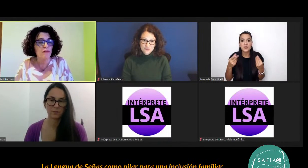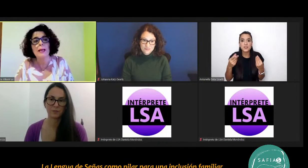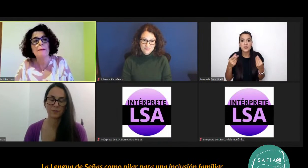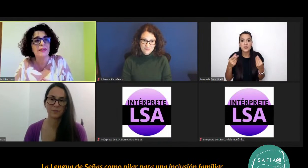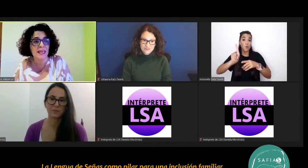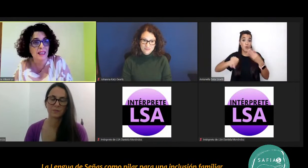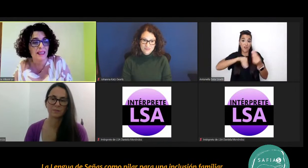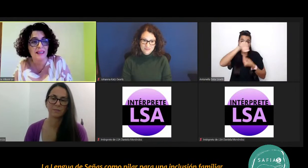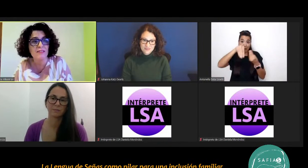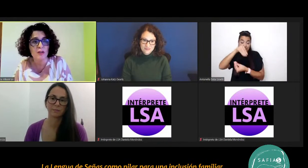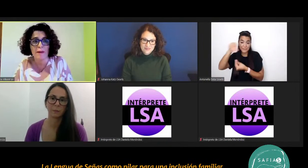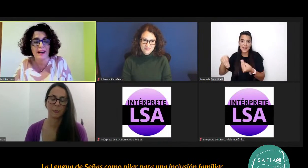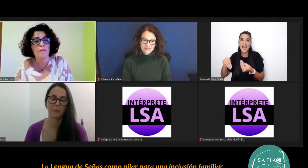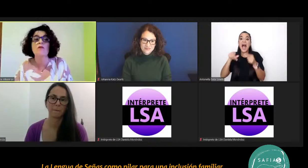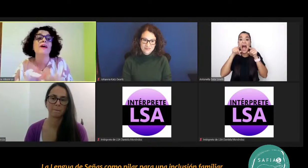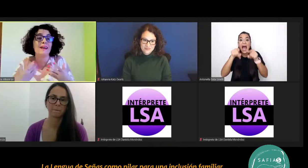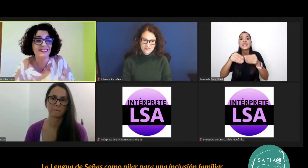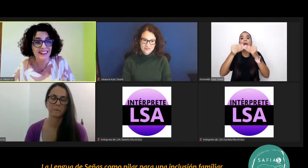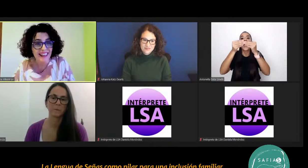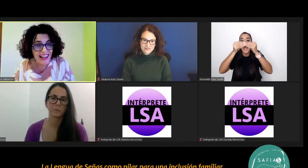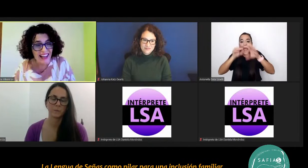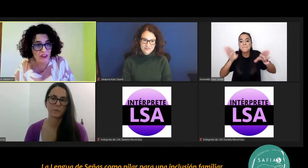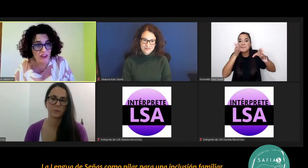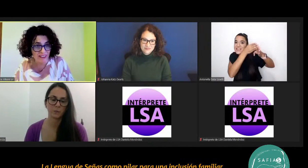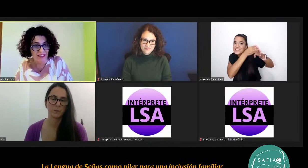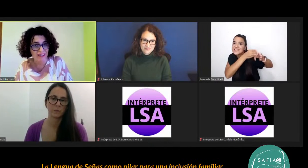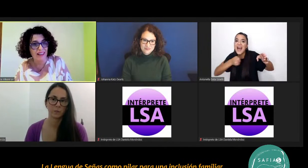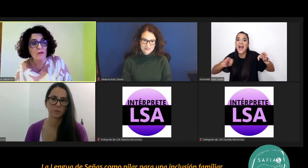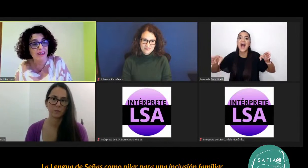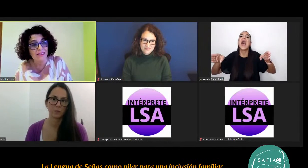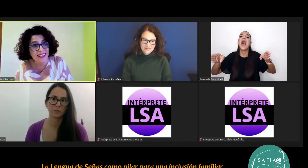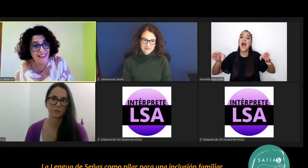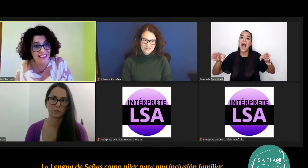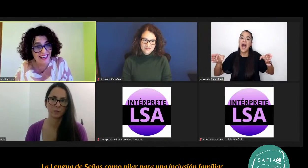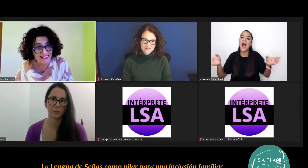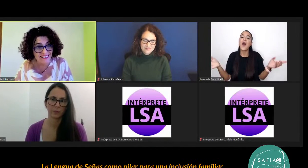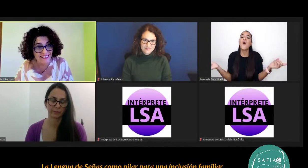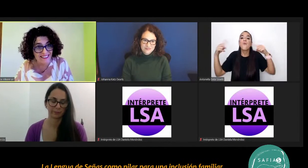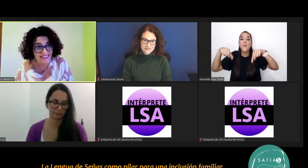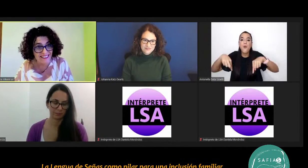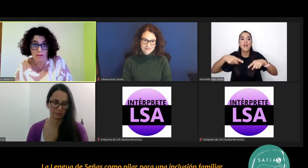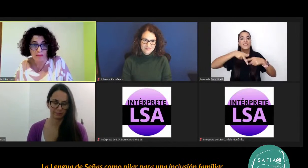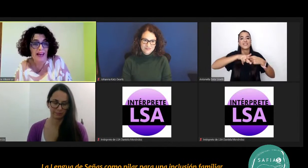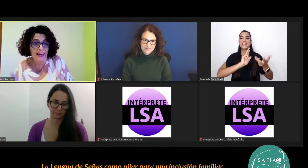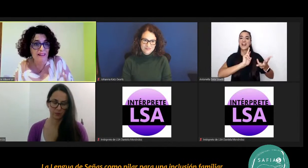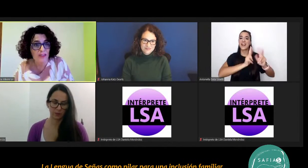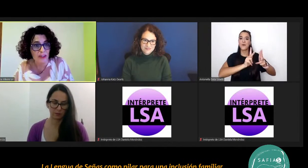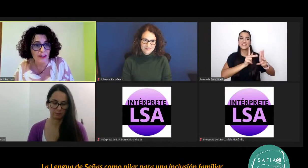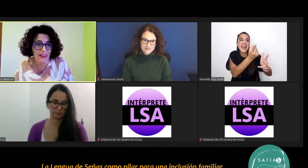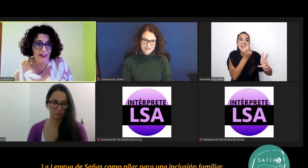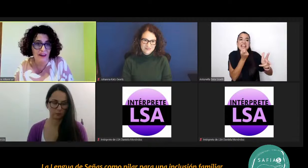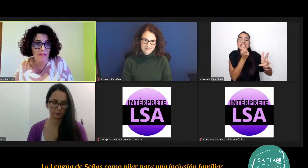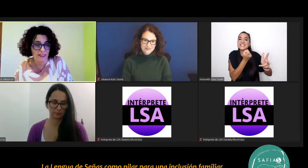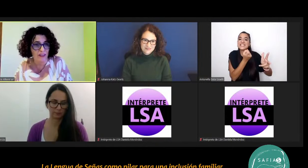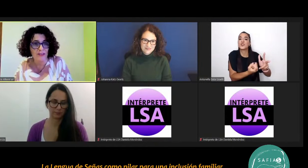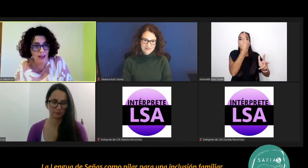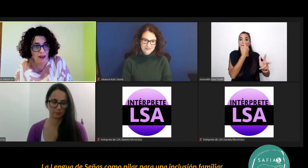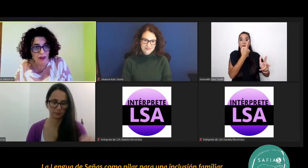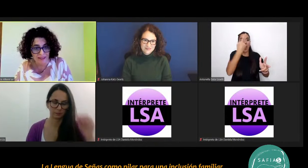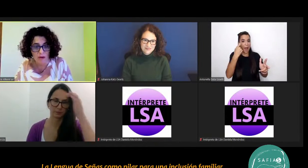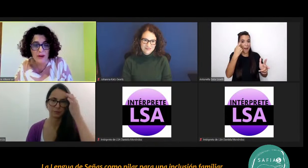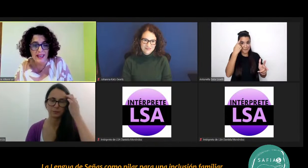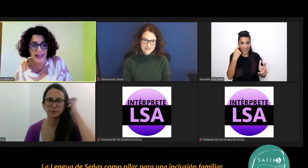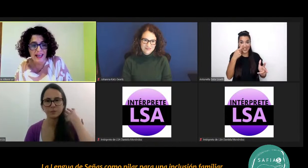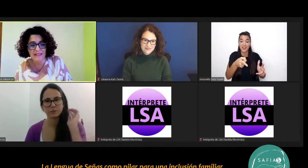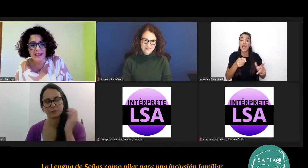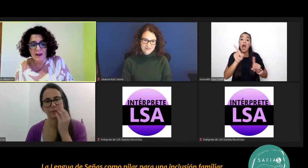familias fue el pie de inicio para volver a los talleres en lengua de señas, que acá son ofrecidos en